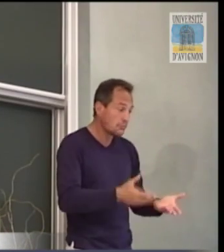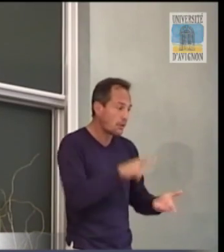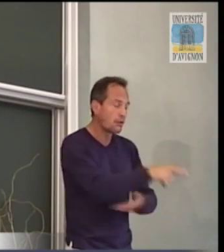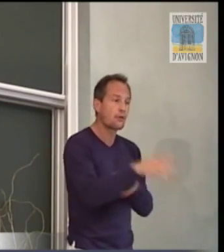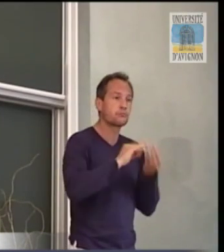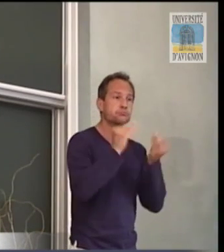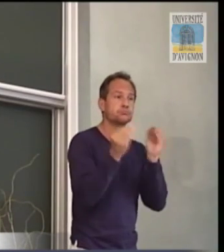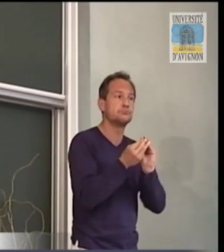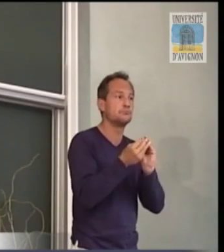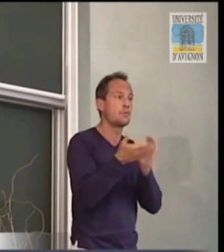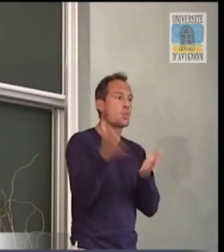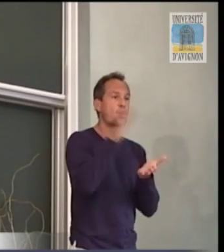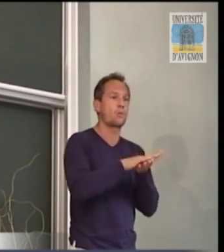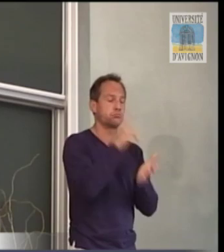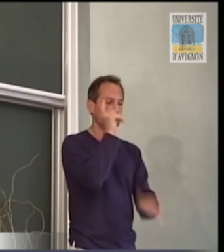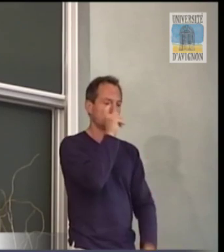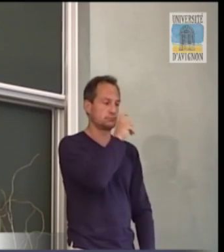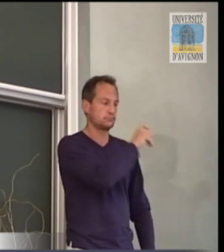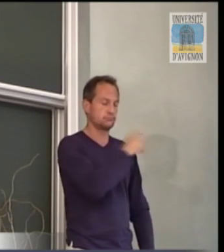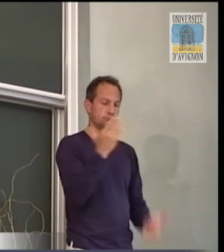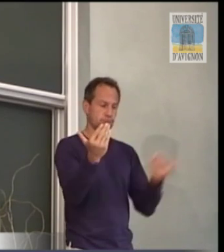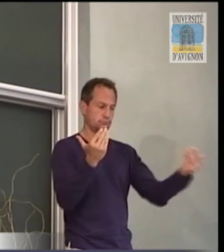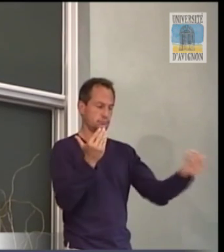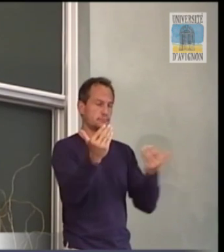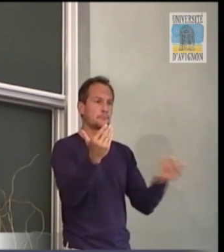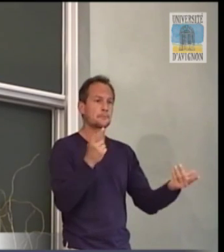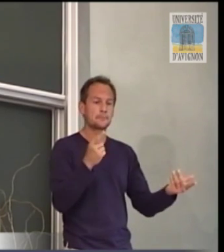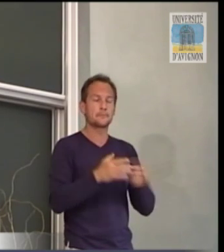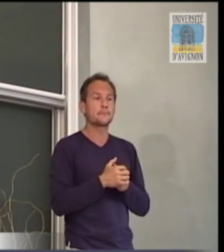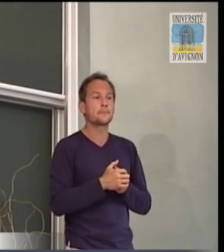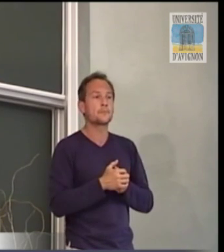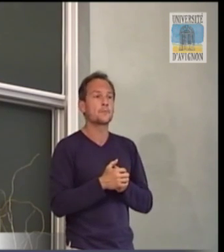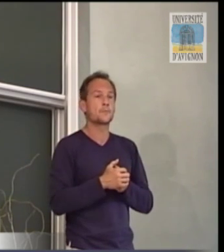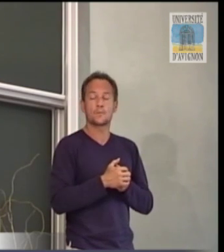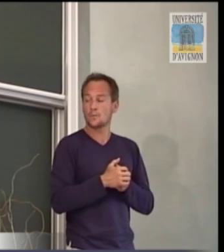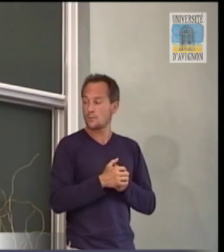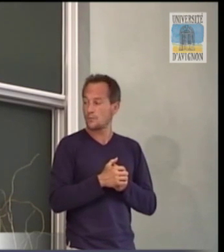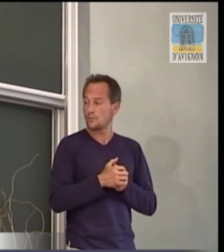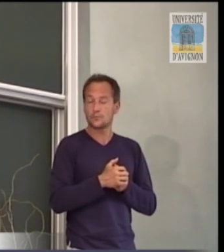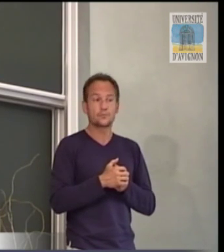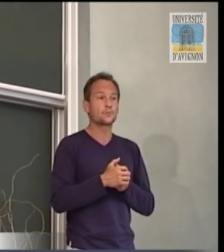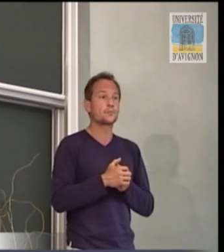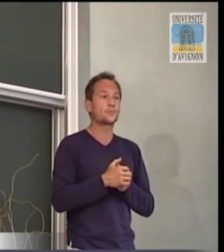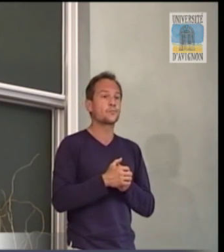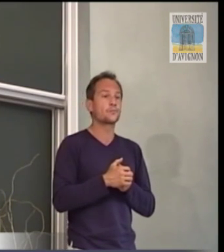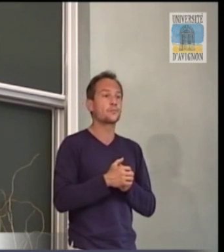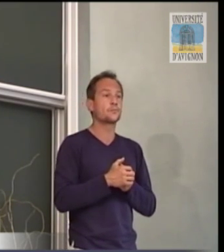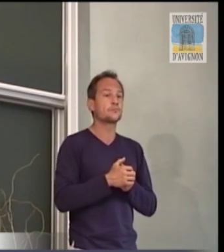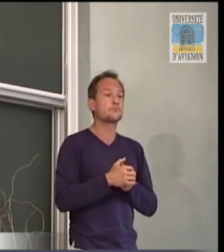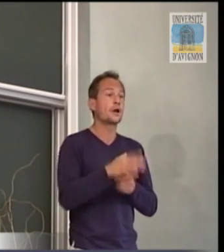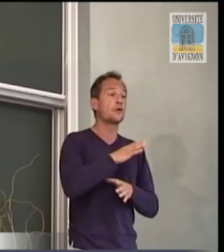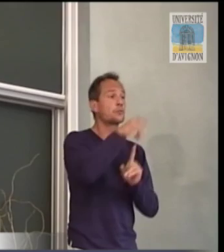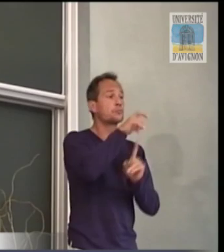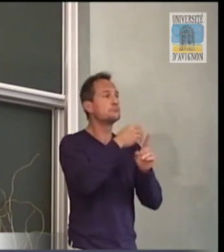objectif et dans l'idée qu'il se fait de lui-même. On peut même supposer, alors après, souvent on me dit, mais que viennent faire ces élèves dans votre école ?